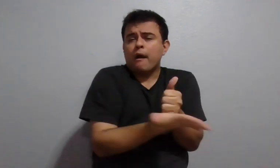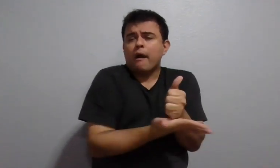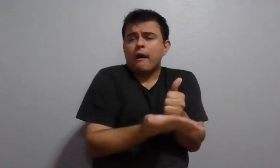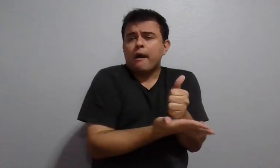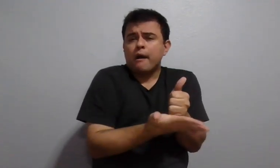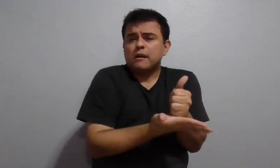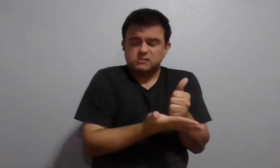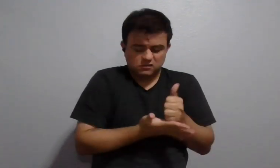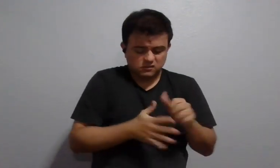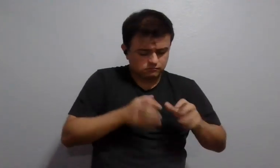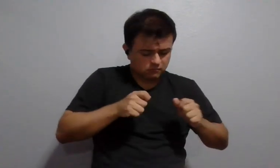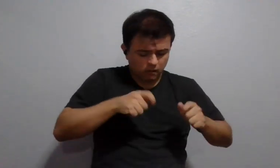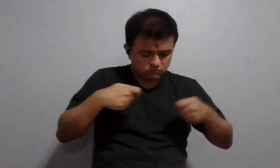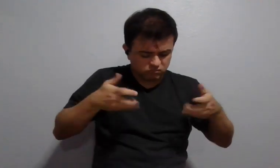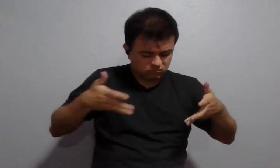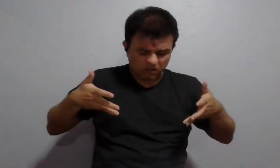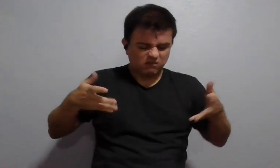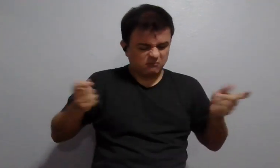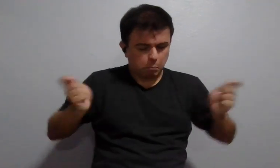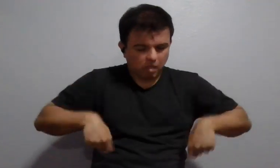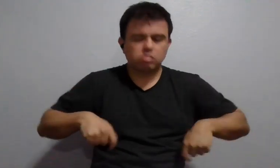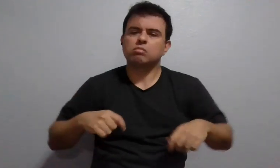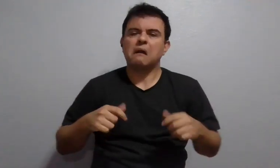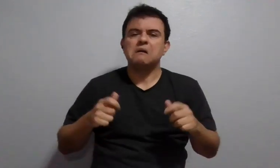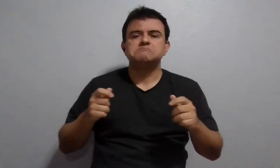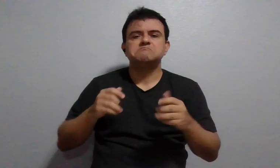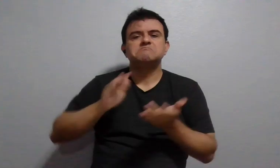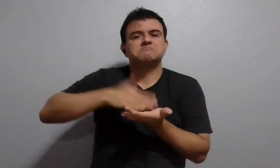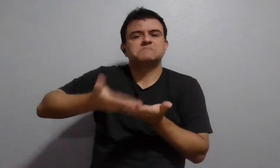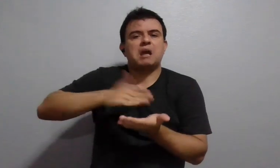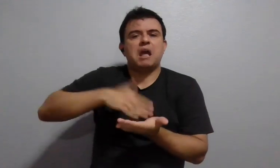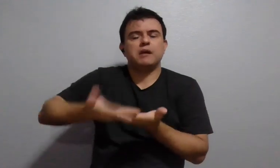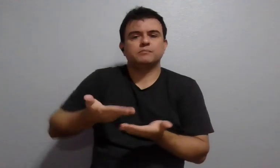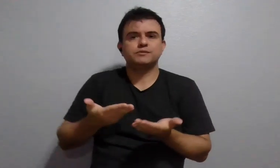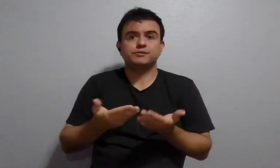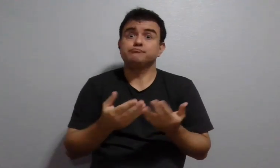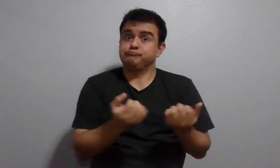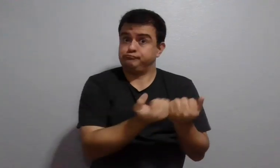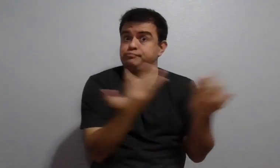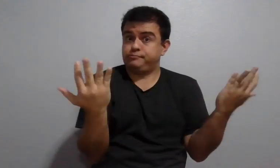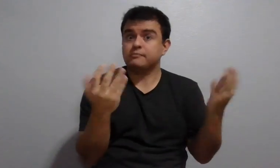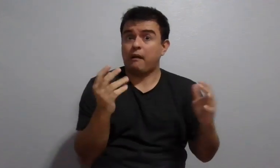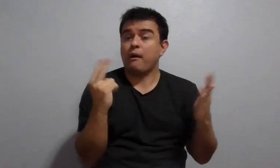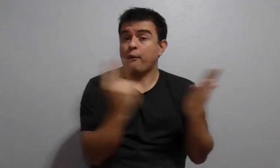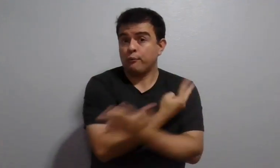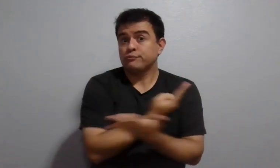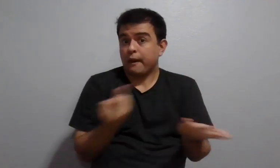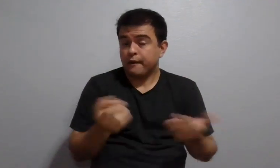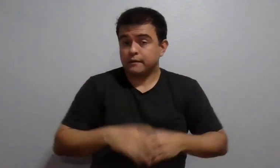acham competentes para atuarem como intérpretes. A gente pode fazer a relação com qualquer outra língua